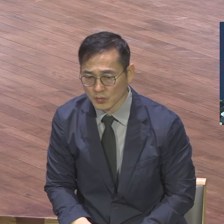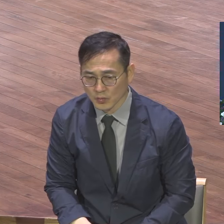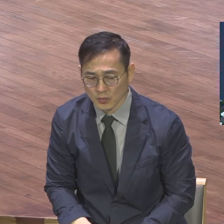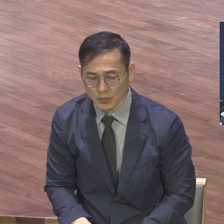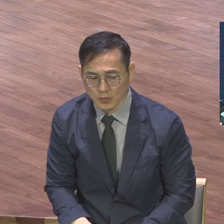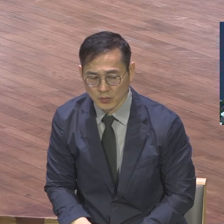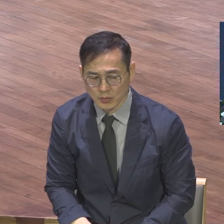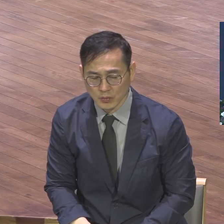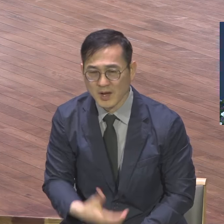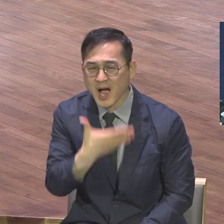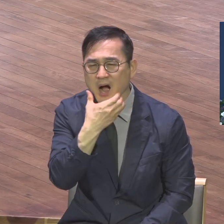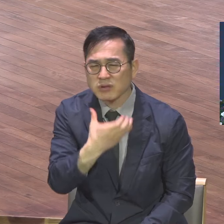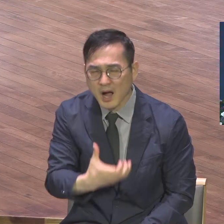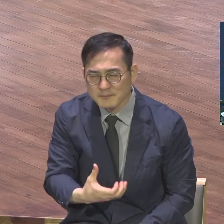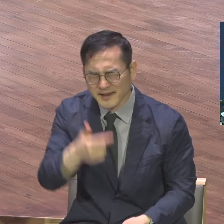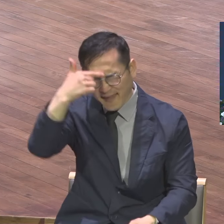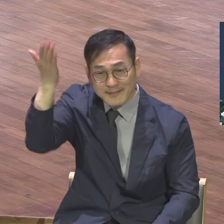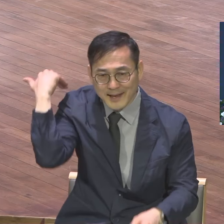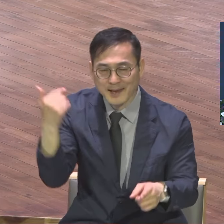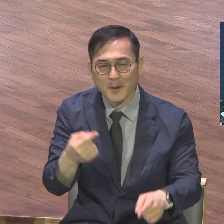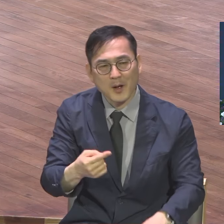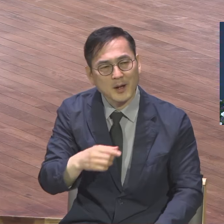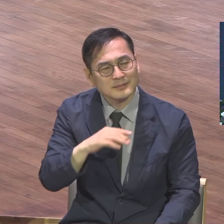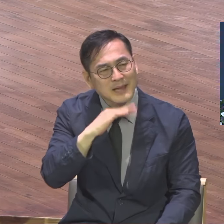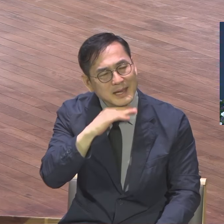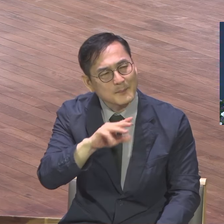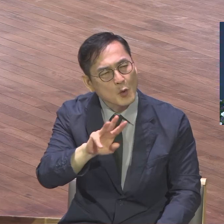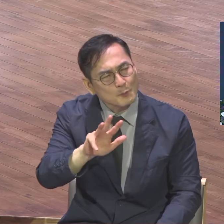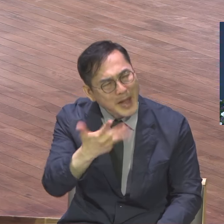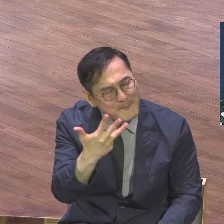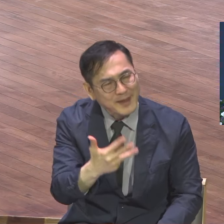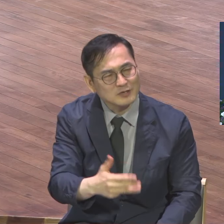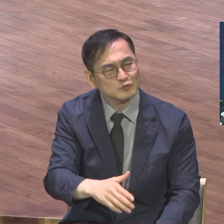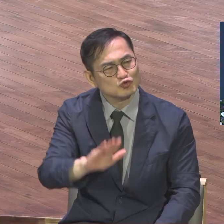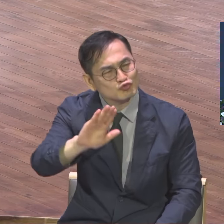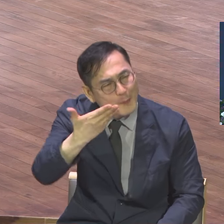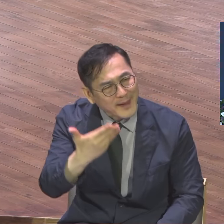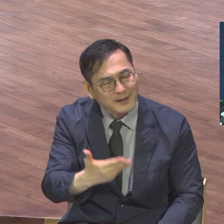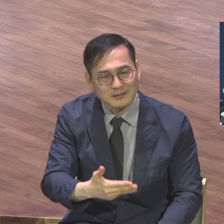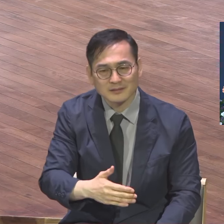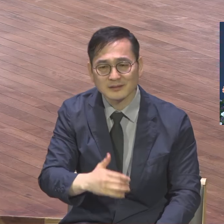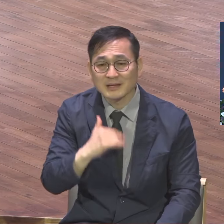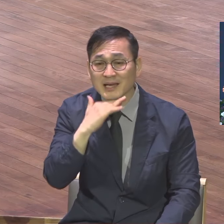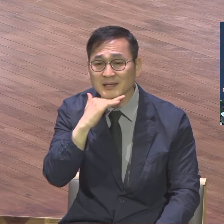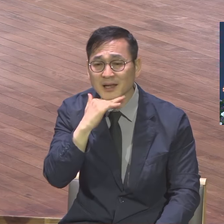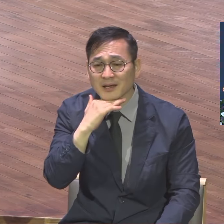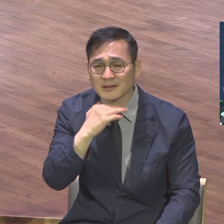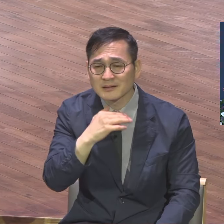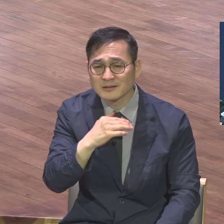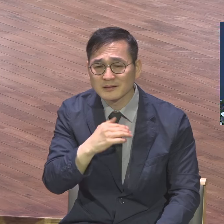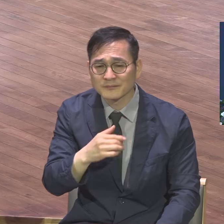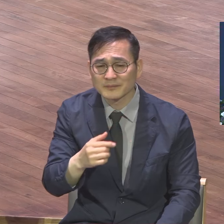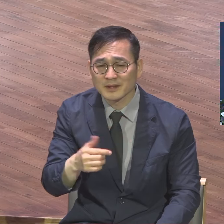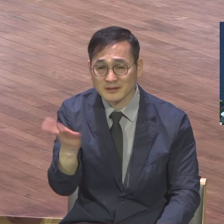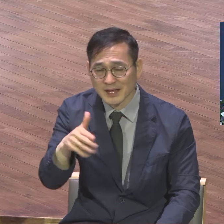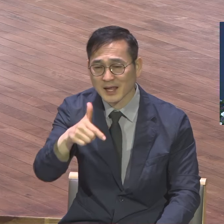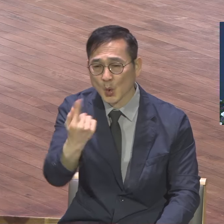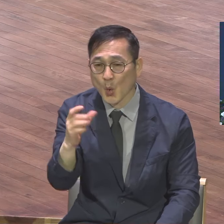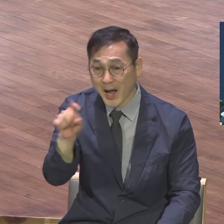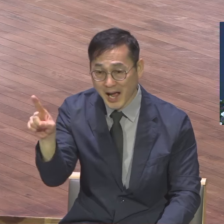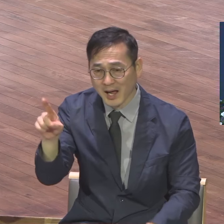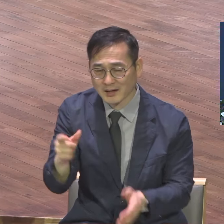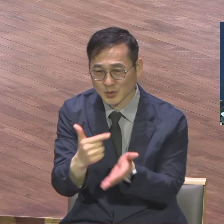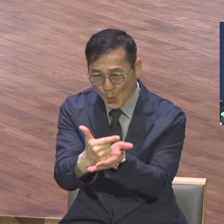성경 아브라함 보면 900살, 100, 뭐 1000살, 800살, 700살 그렇게 살다가 노아 홍수 이후로